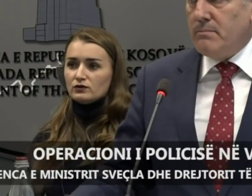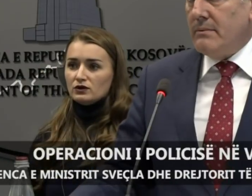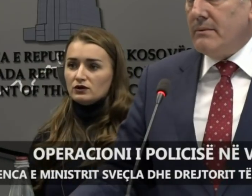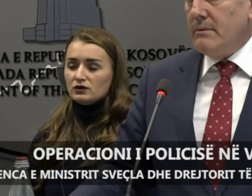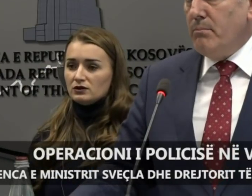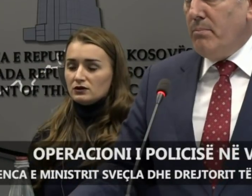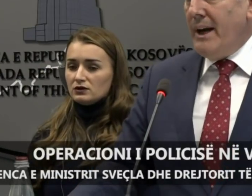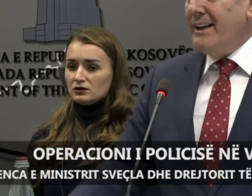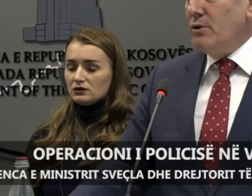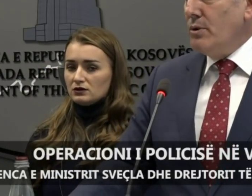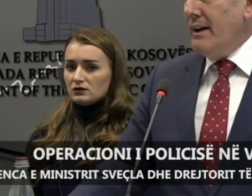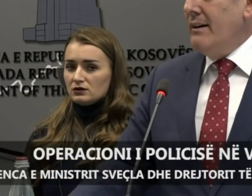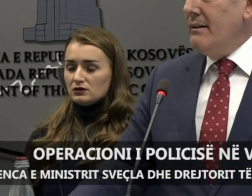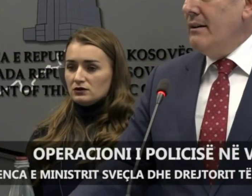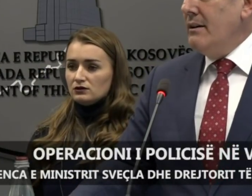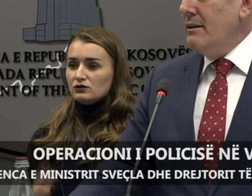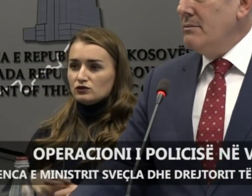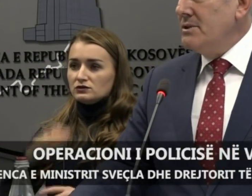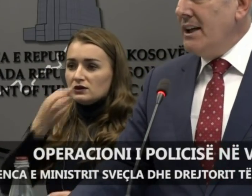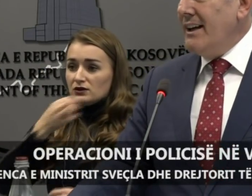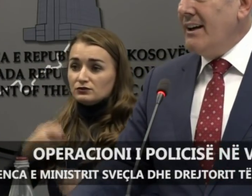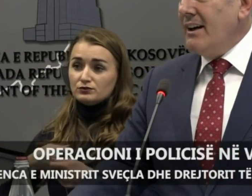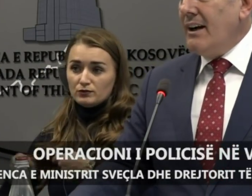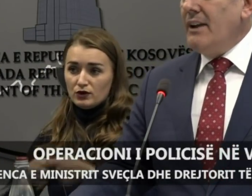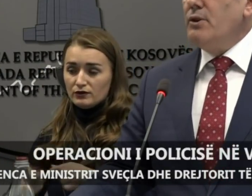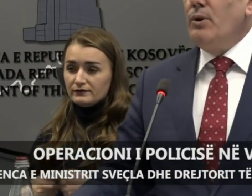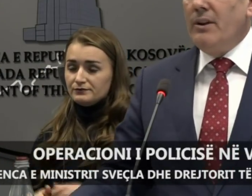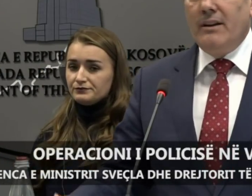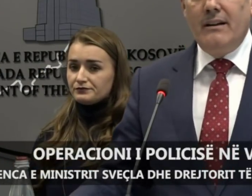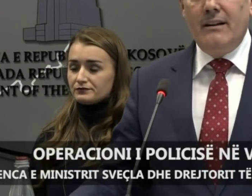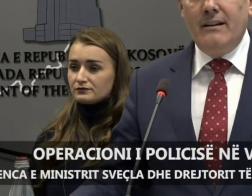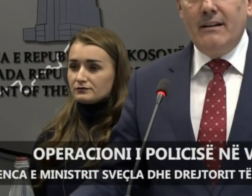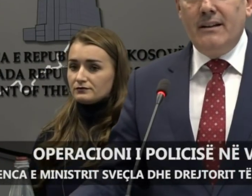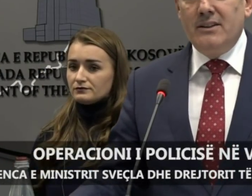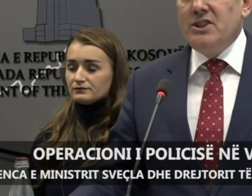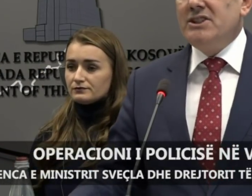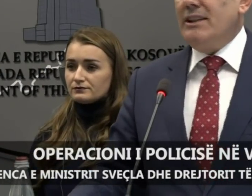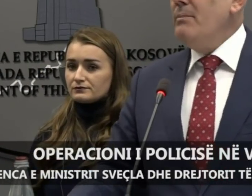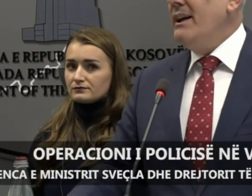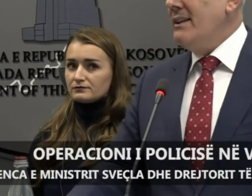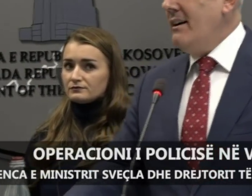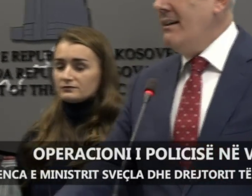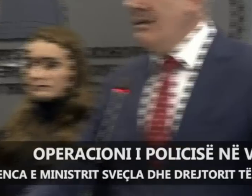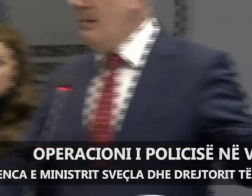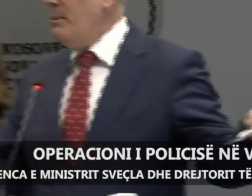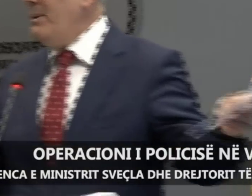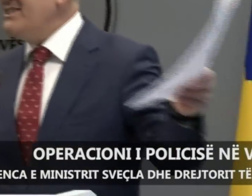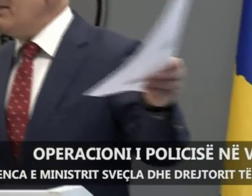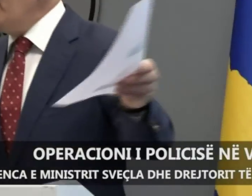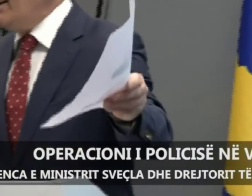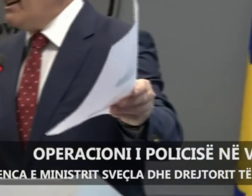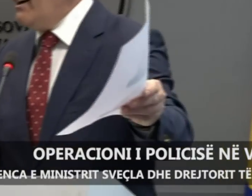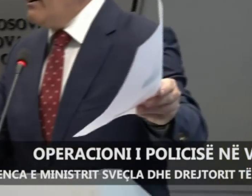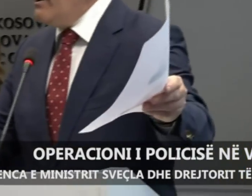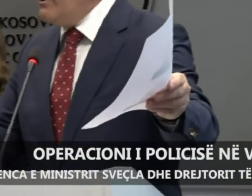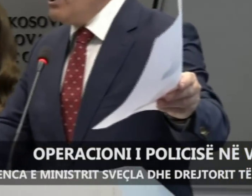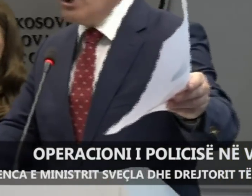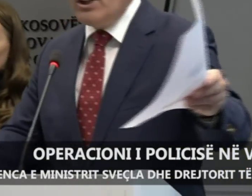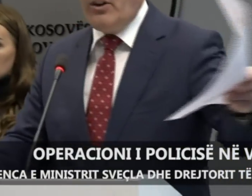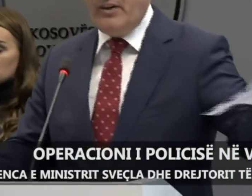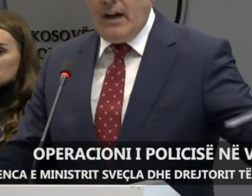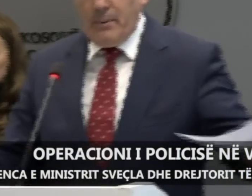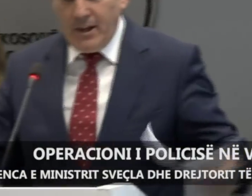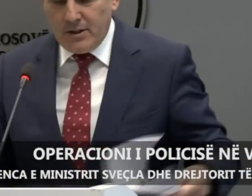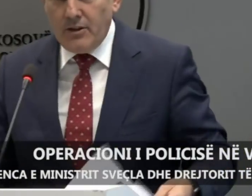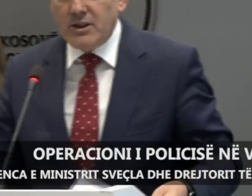Tash Barnatorja, se ka ndodhë 20 metra apo 50 metra në